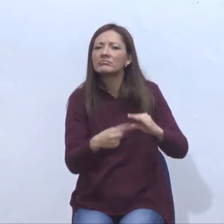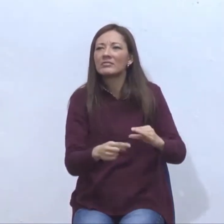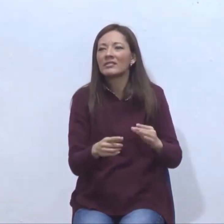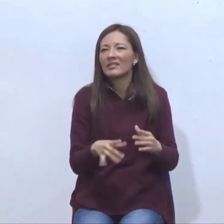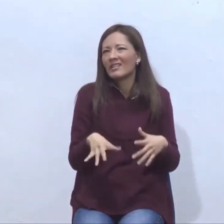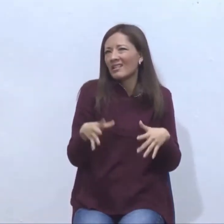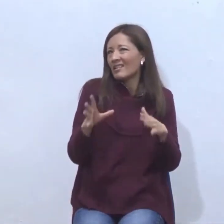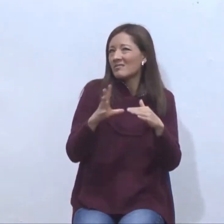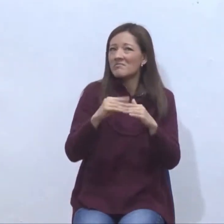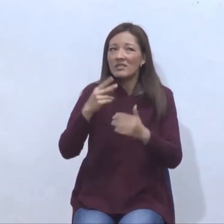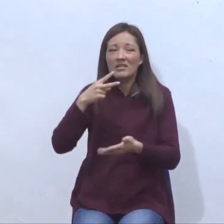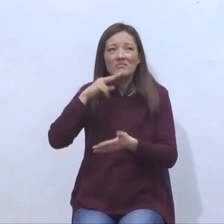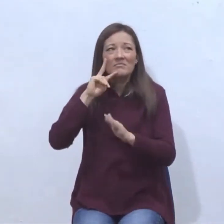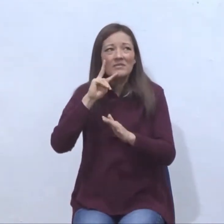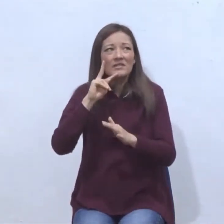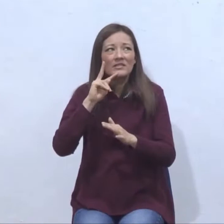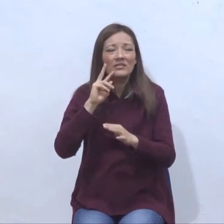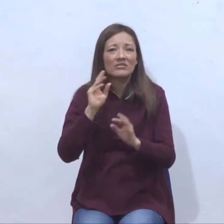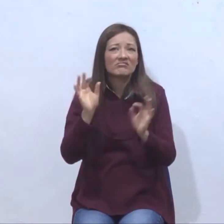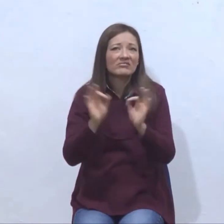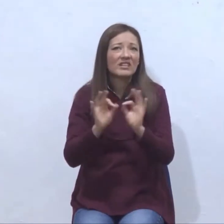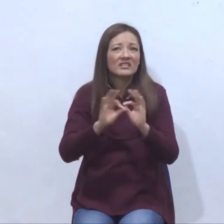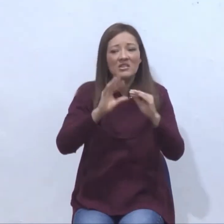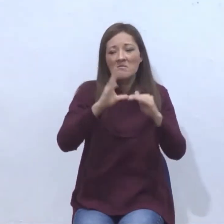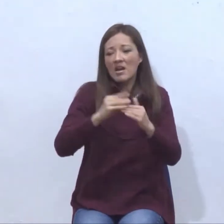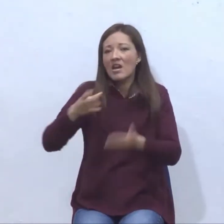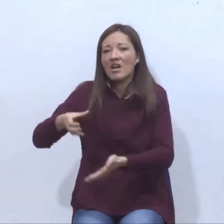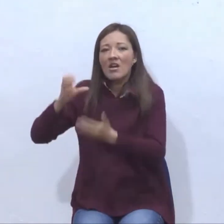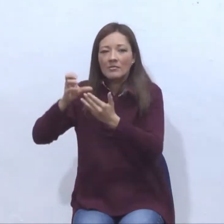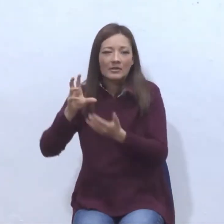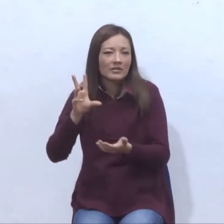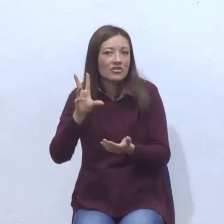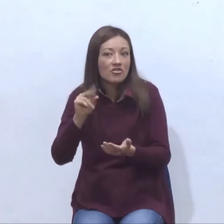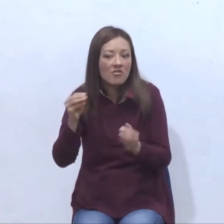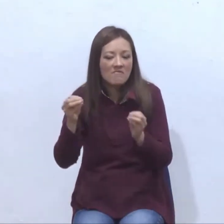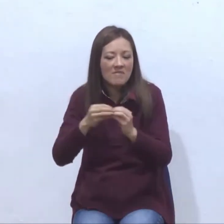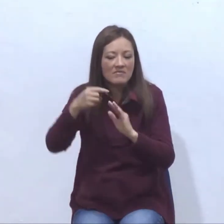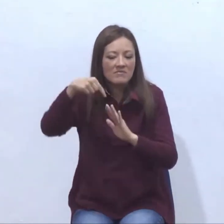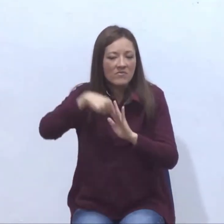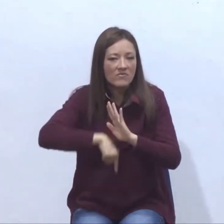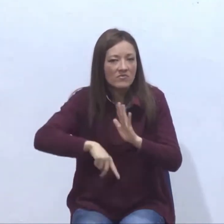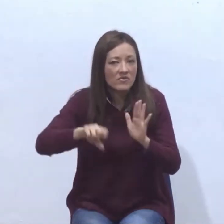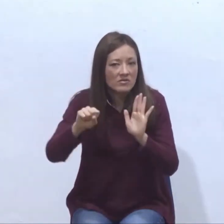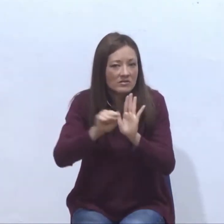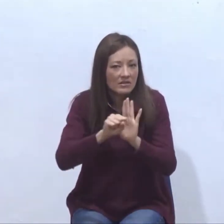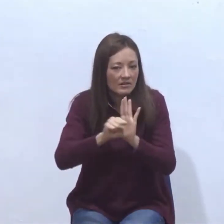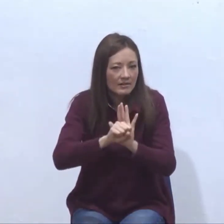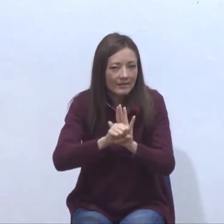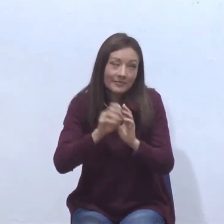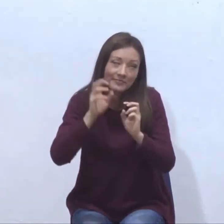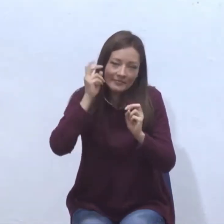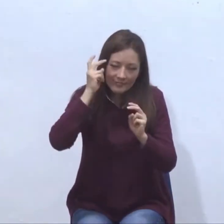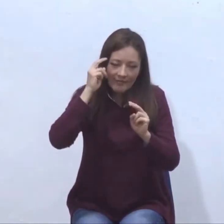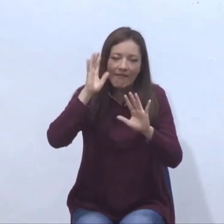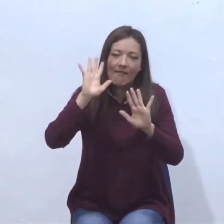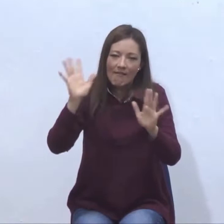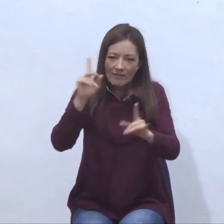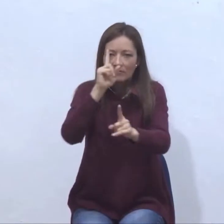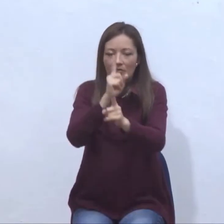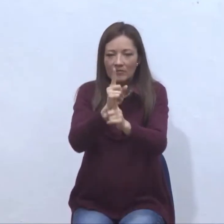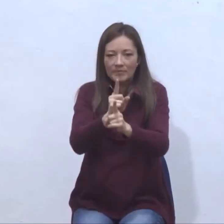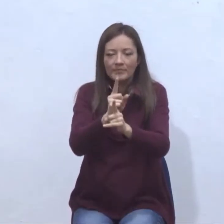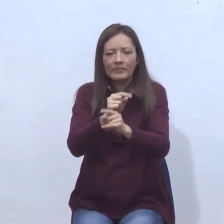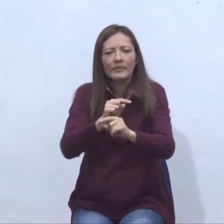la Santa Cena fuera solamente un pan y una copa. Pues evidentemente no es eso, evidentemente no es eso.